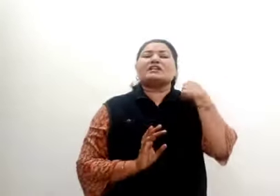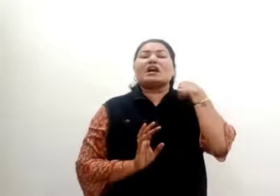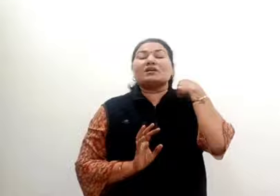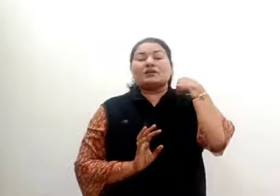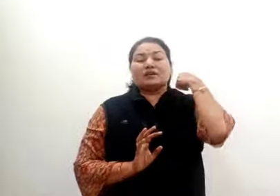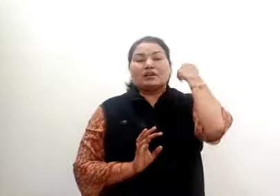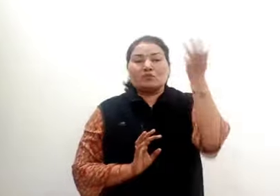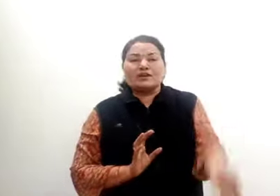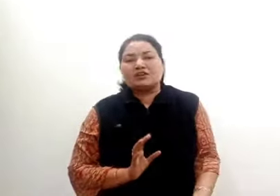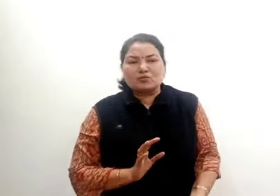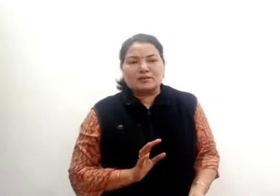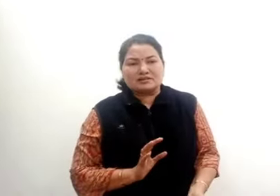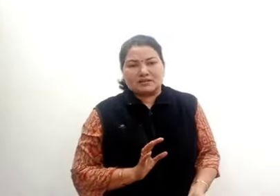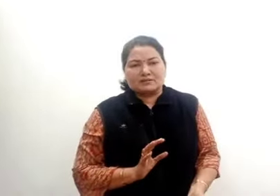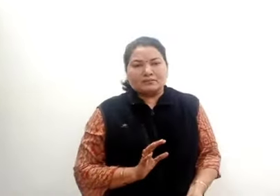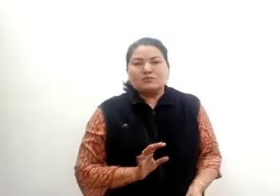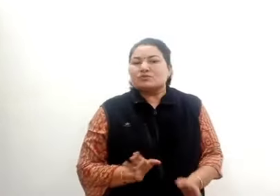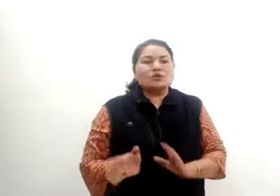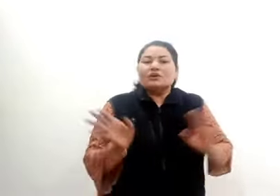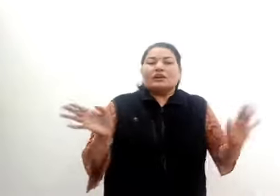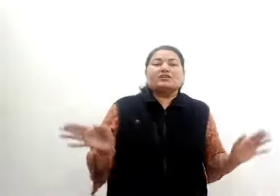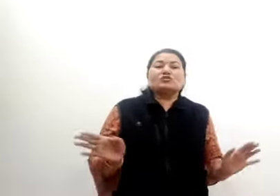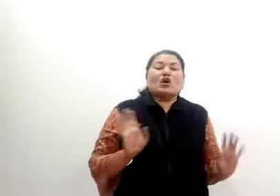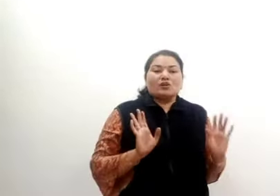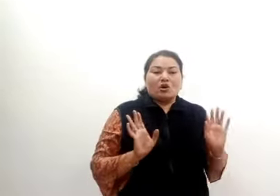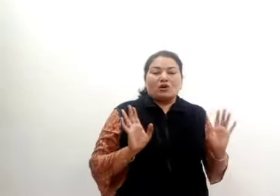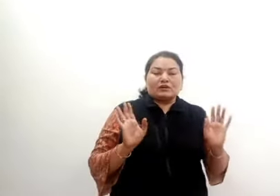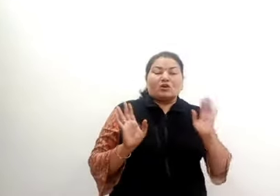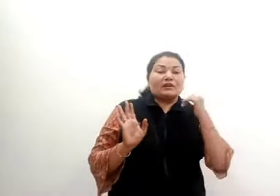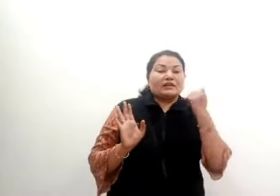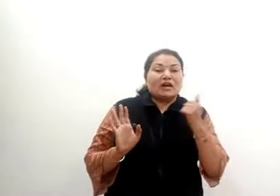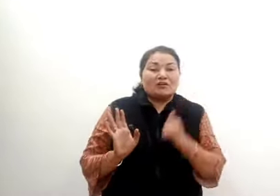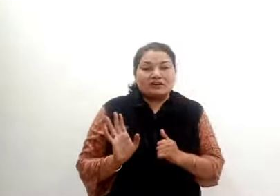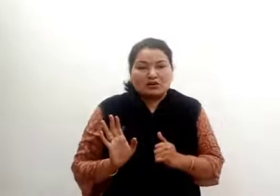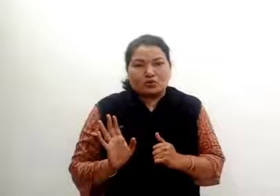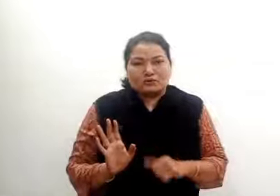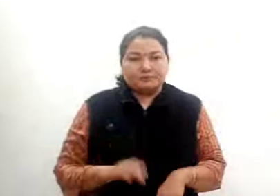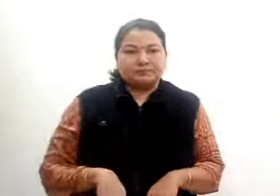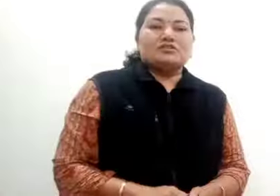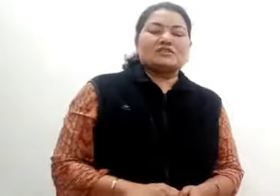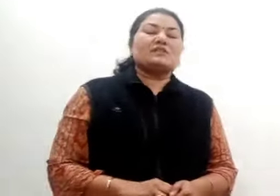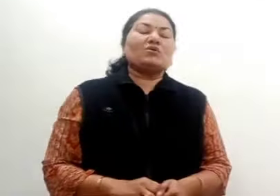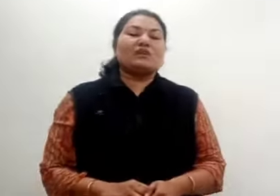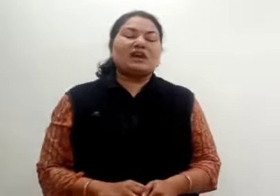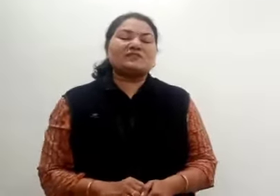ह्या इनव्हॉलेंटरी मुवमेंट्स आहेत. So it is not on or in our control. Just now we have